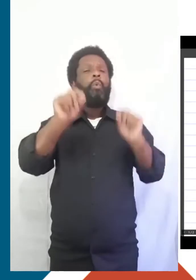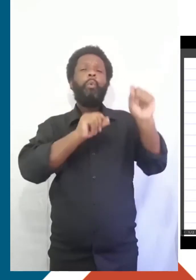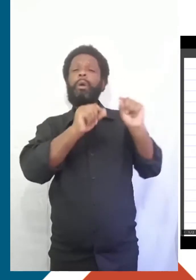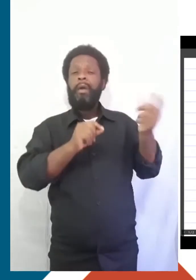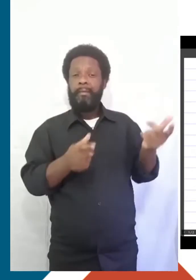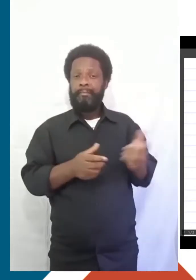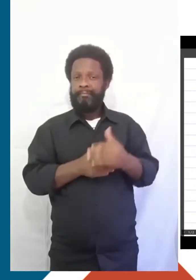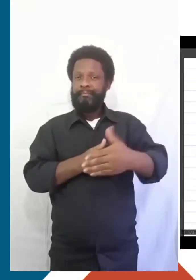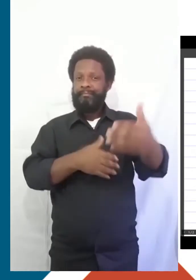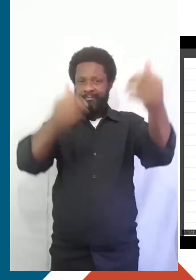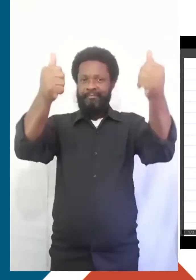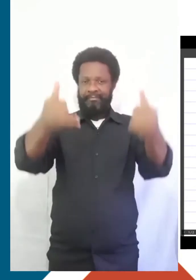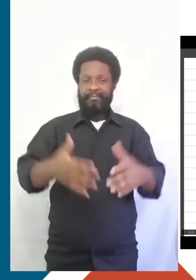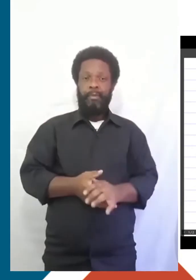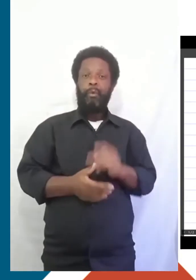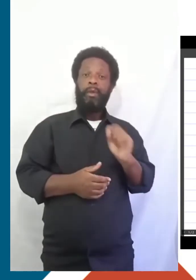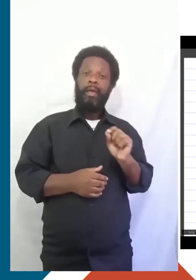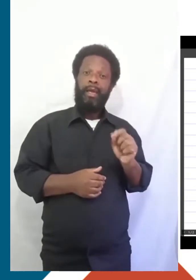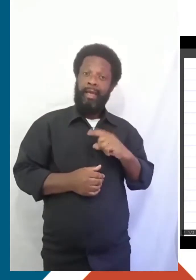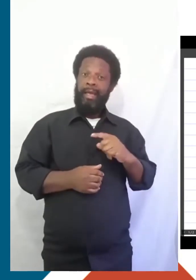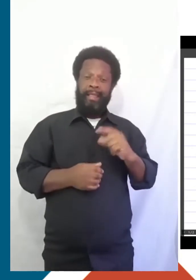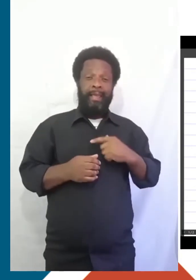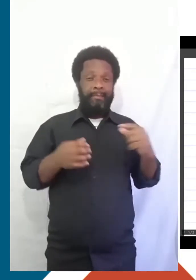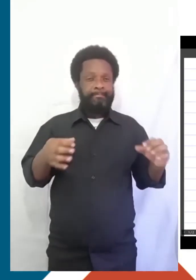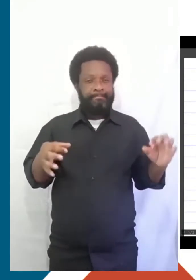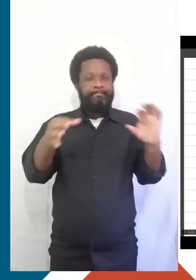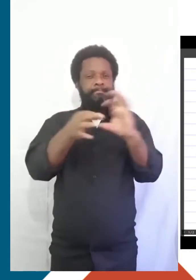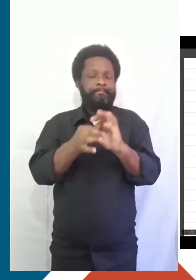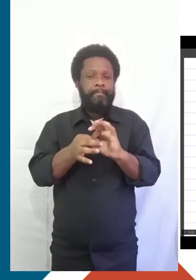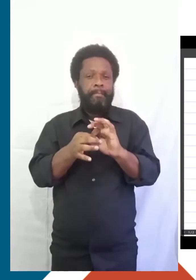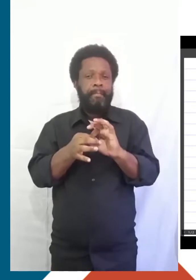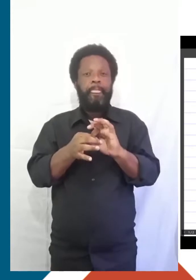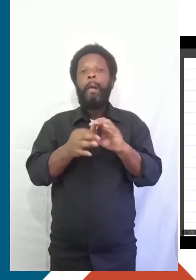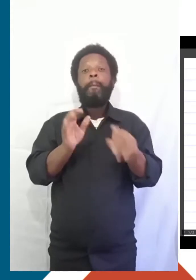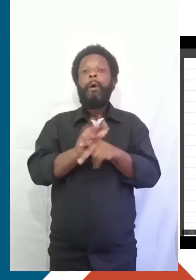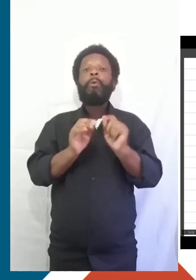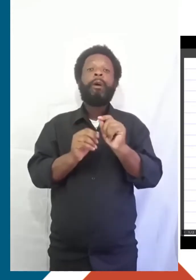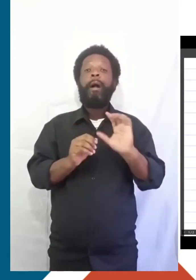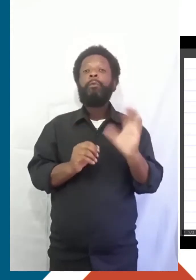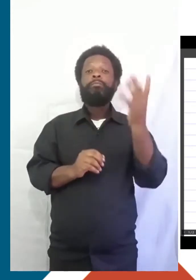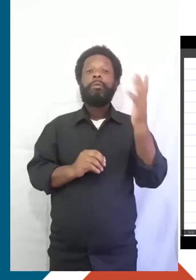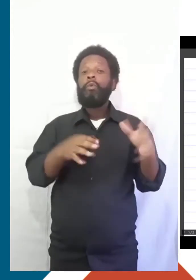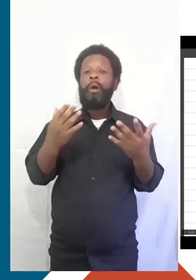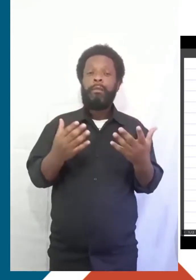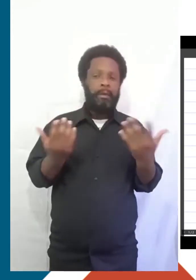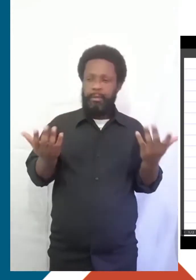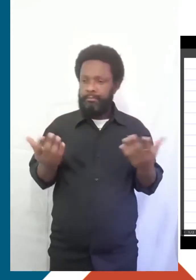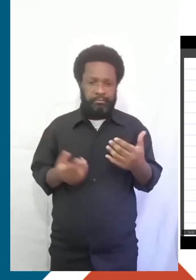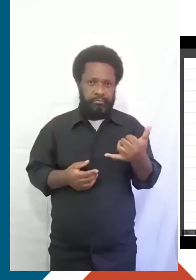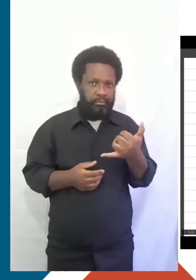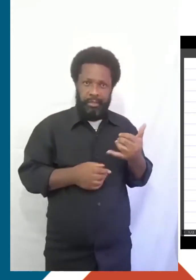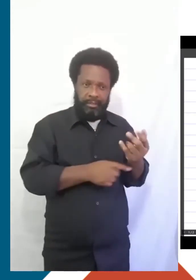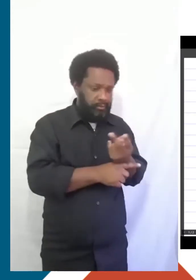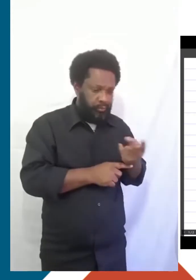ou interações intermoleculares? São aquelas ligações que